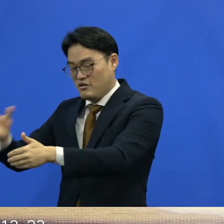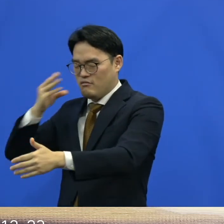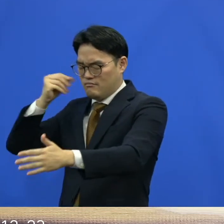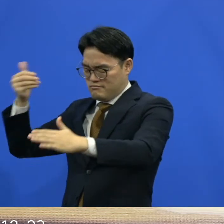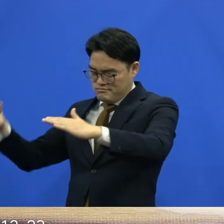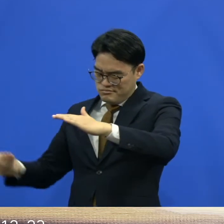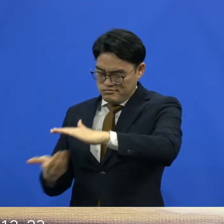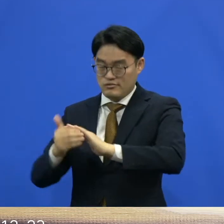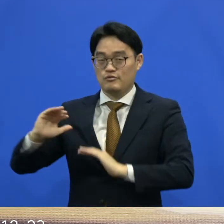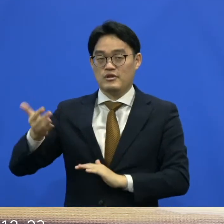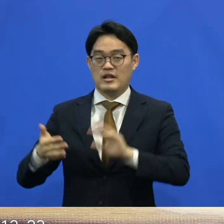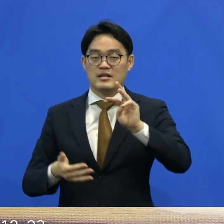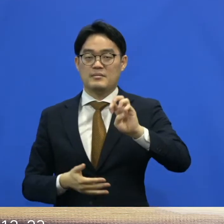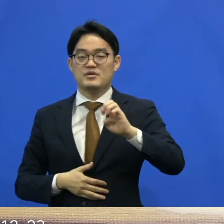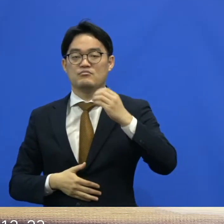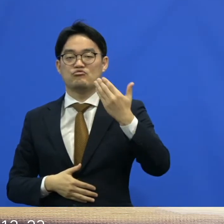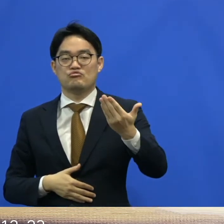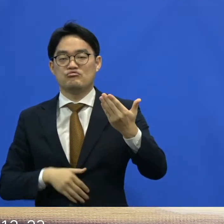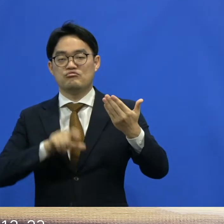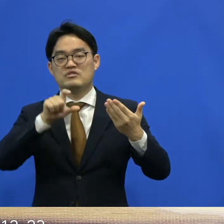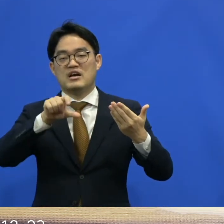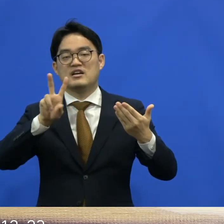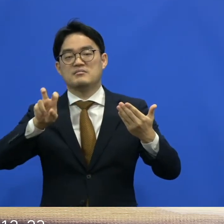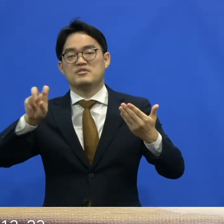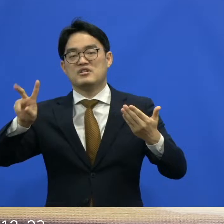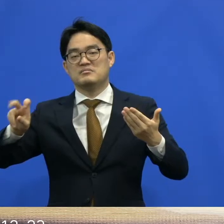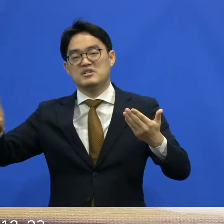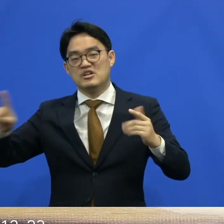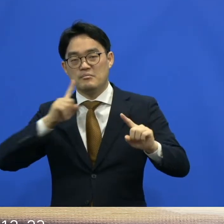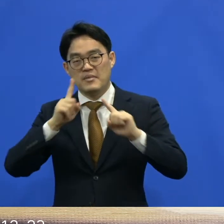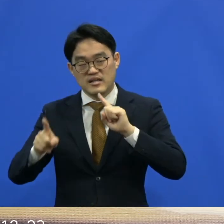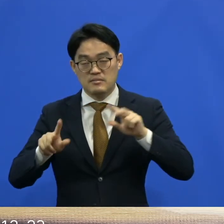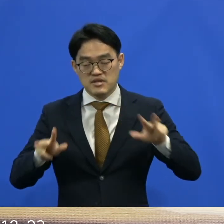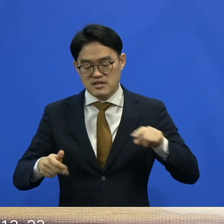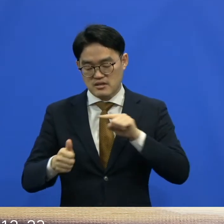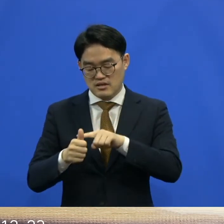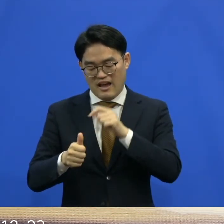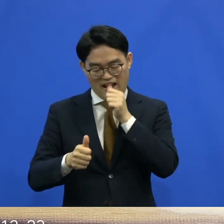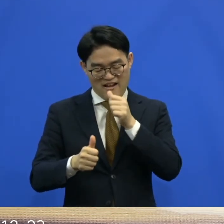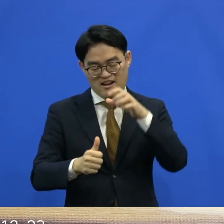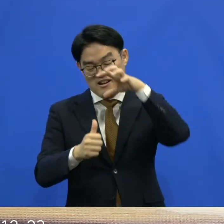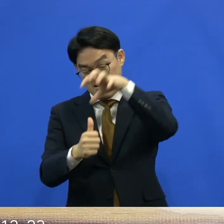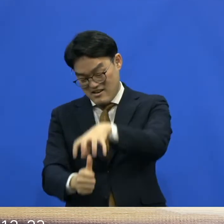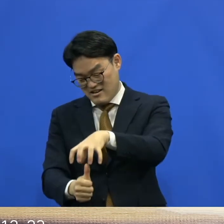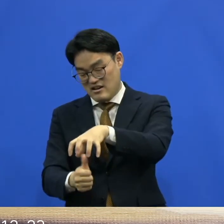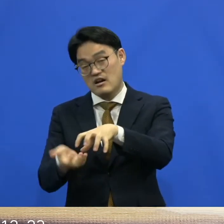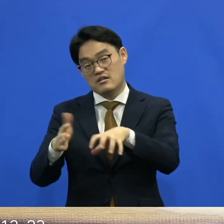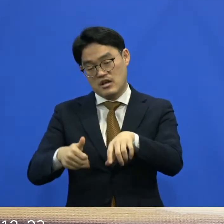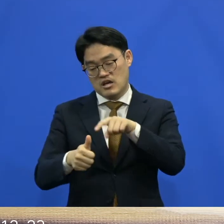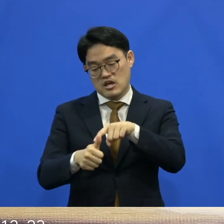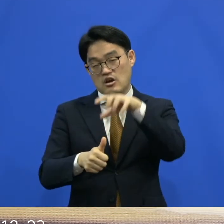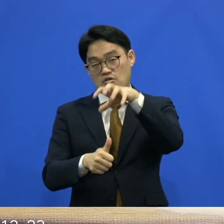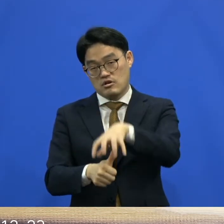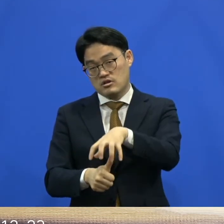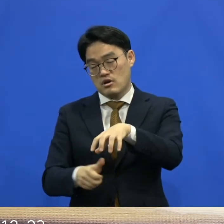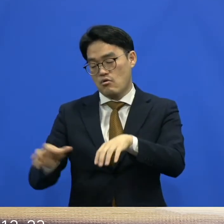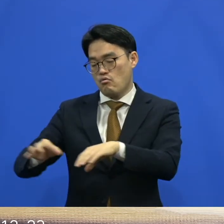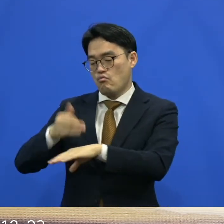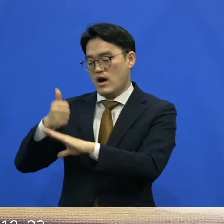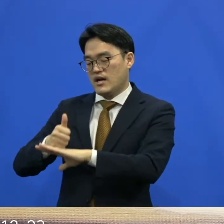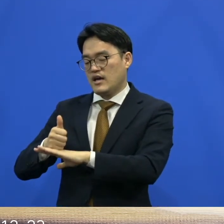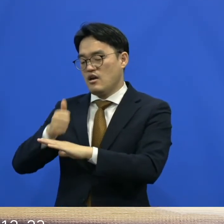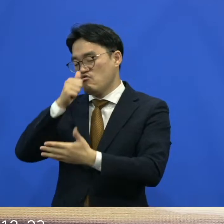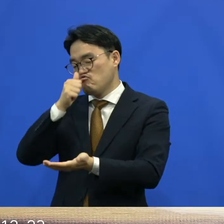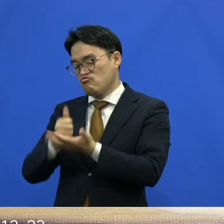20절 21절은 이렇게 얘기해요. 이에 요셉의 주인이 그를 잡아 옥에 가두니 그 옥은 왕의 제수를 가두는 곳이었더라.